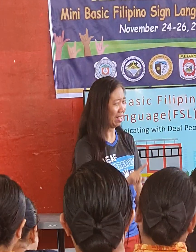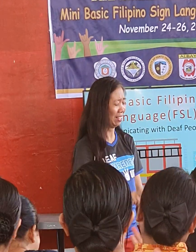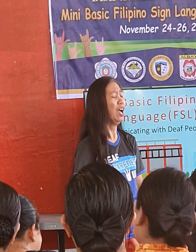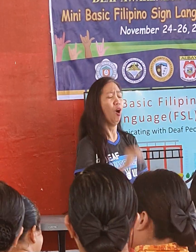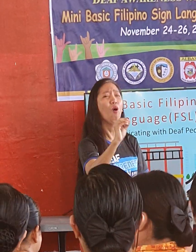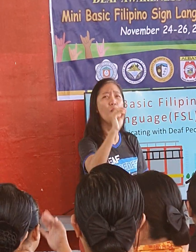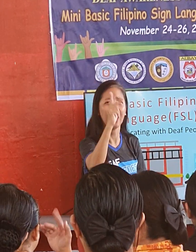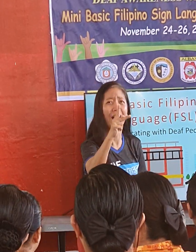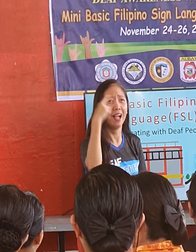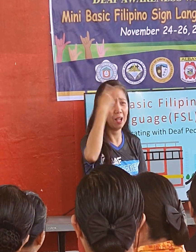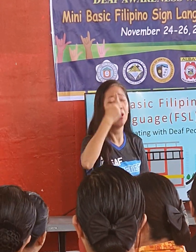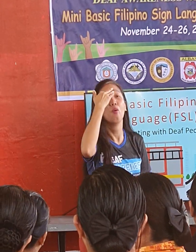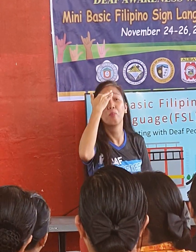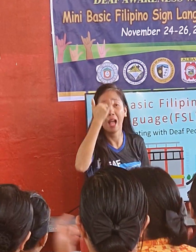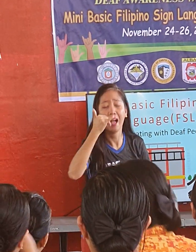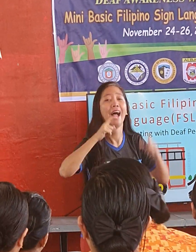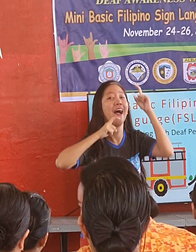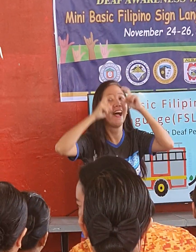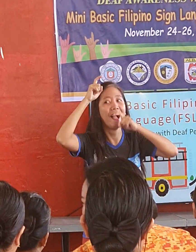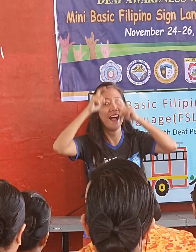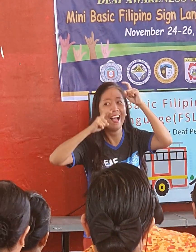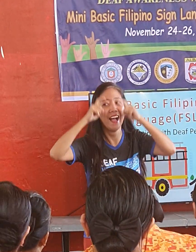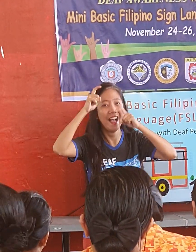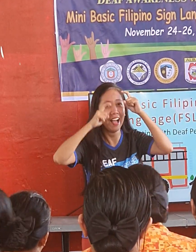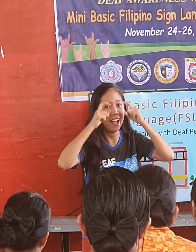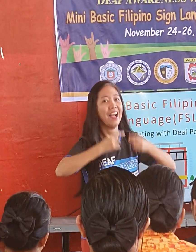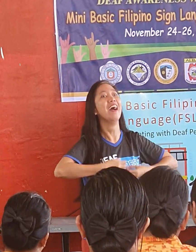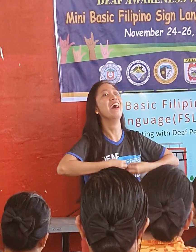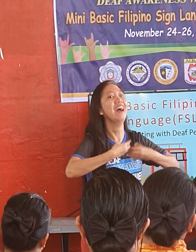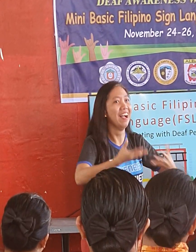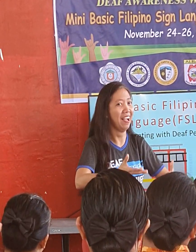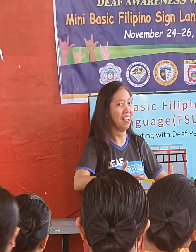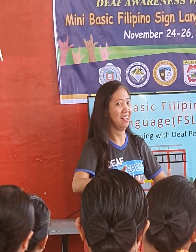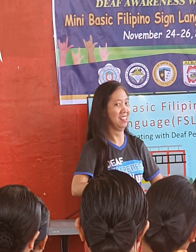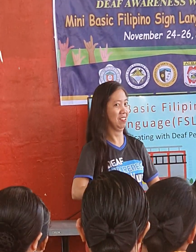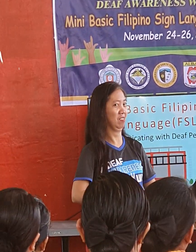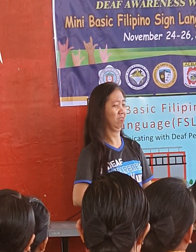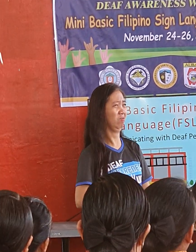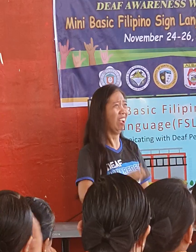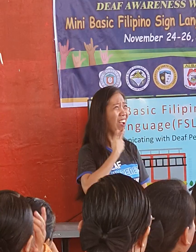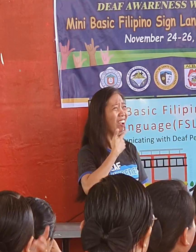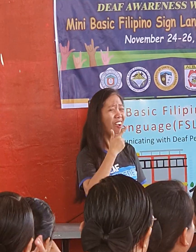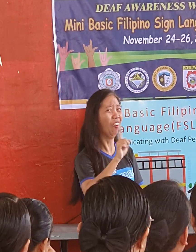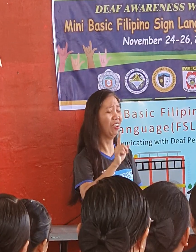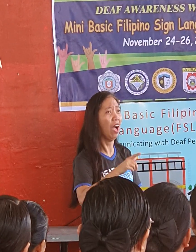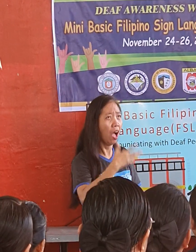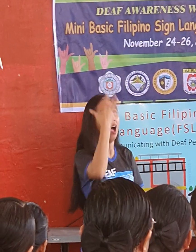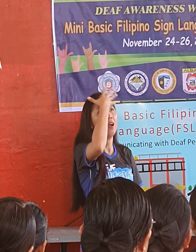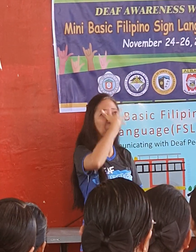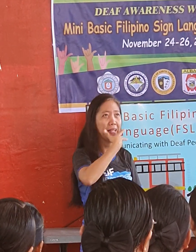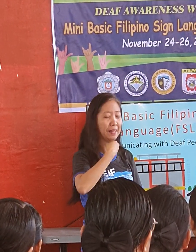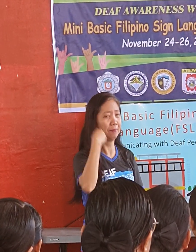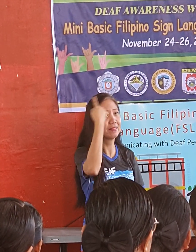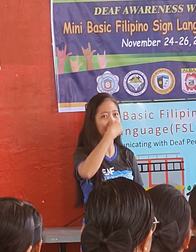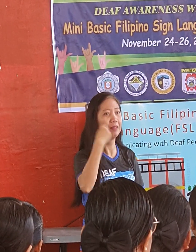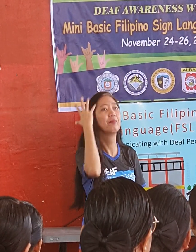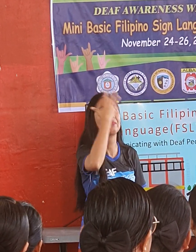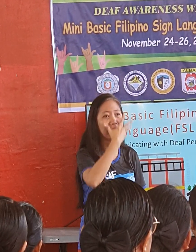naiiyak? Okay lang yan. Okay lang. Kasi importante po sa pag-sign may expression. Okay lang ako. Okay lang yan. Maganda